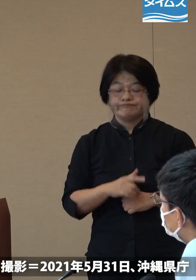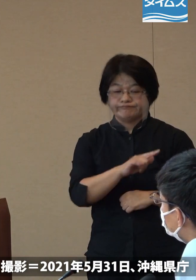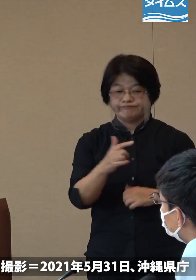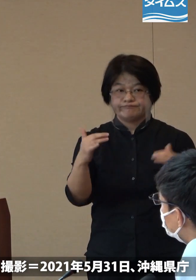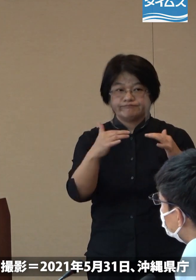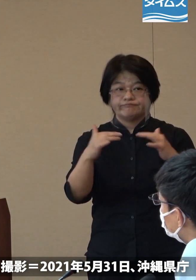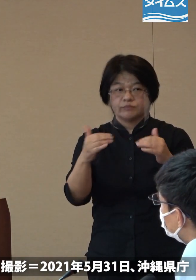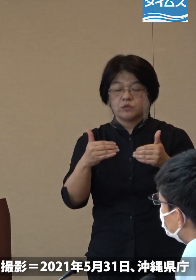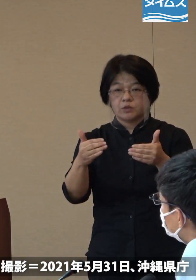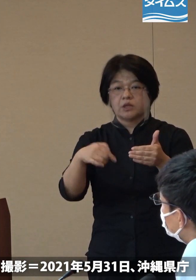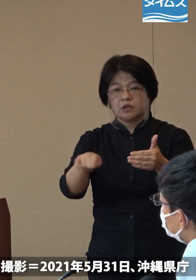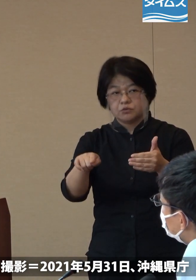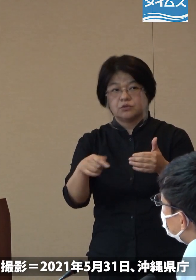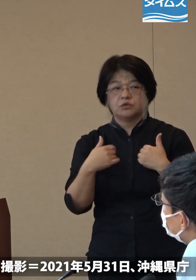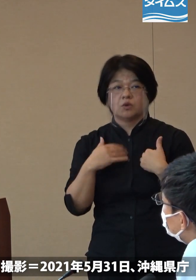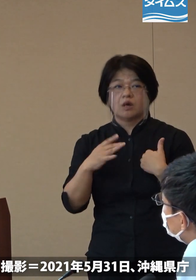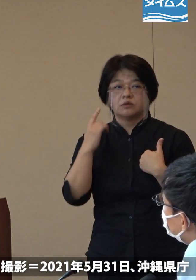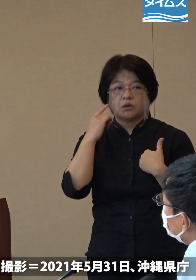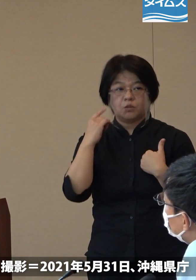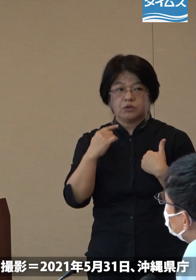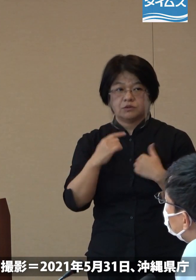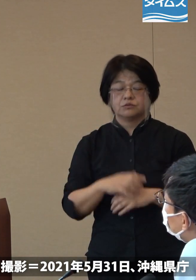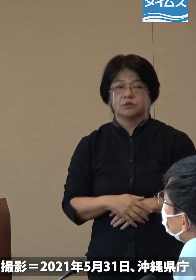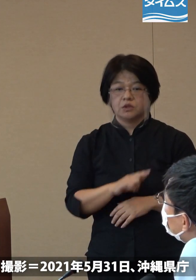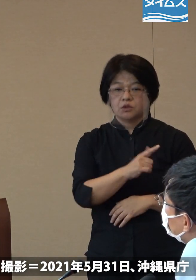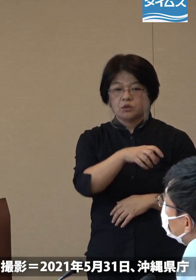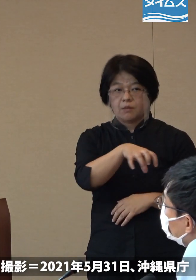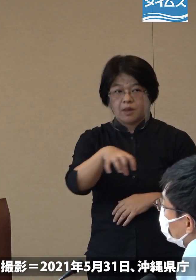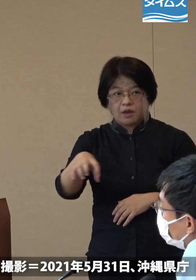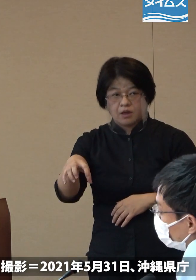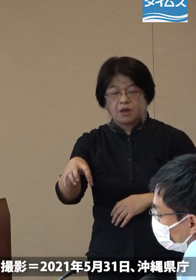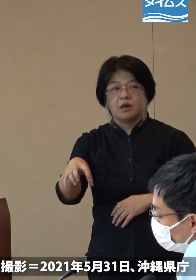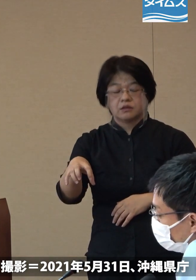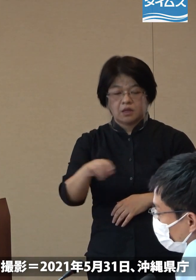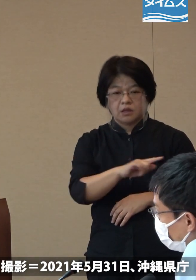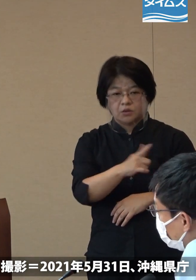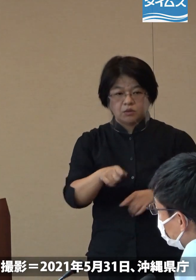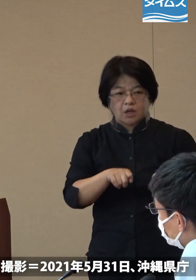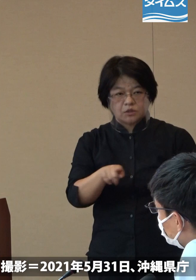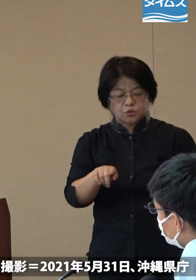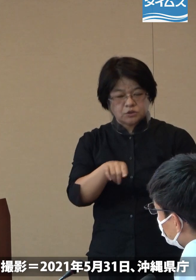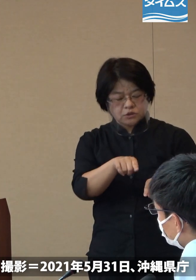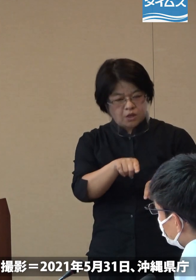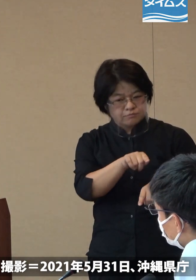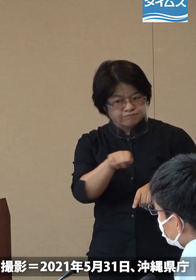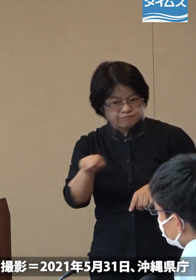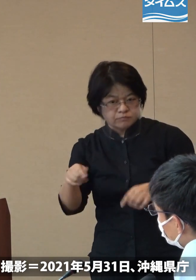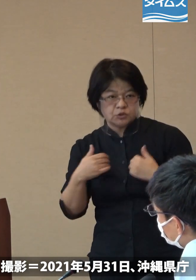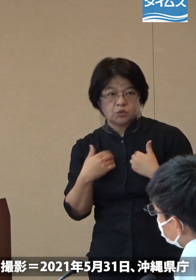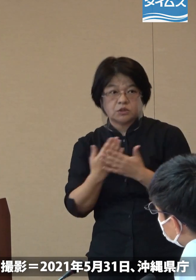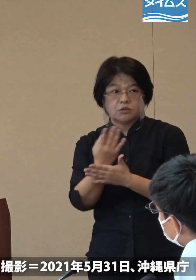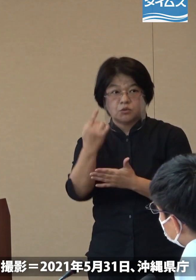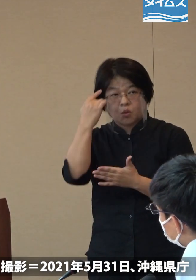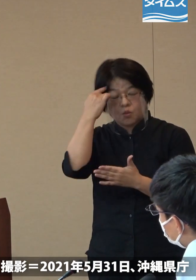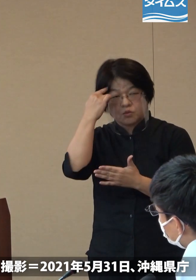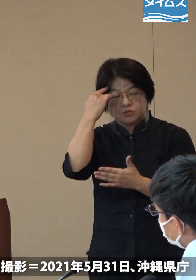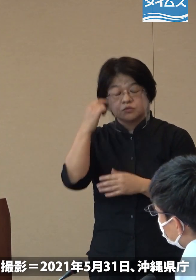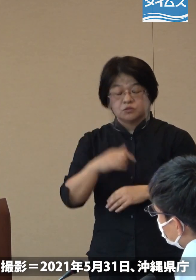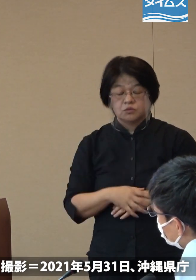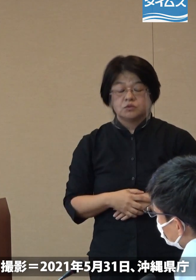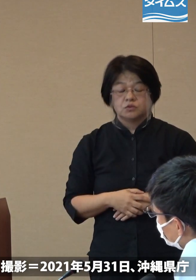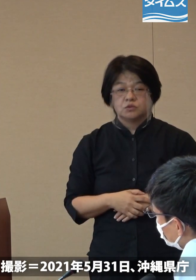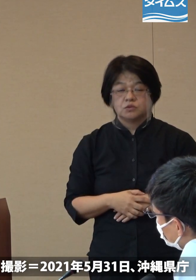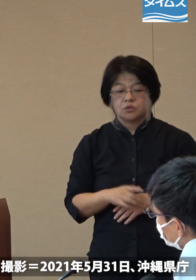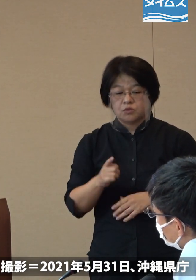協議をしていかなくてはいけないだろうと思います。いろんな場面でいろんな措置を必要とすることもありますので、それが、ど